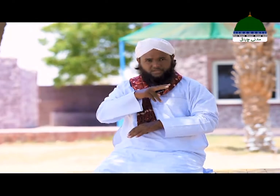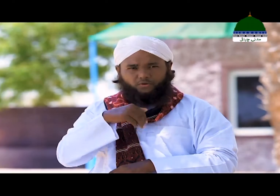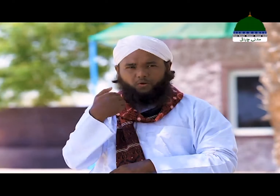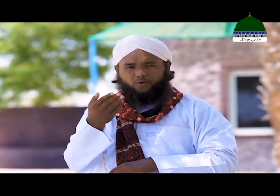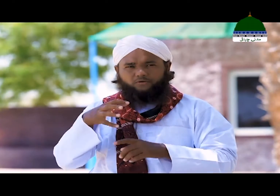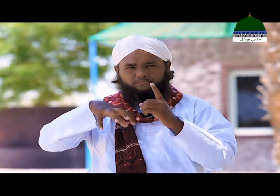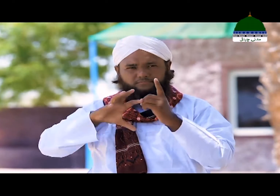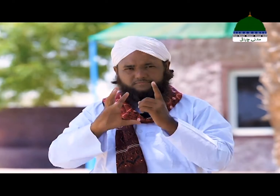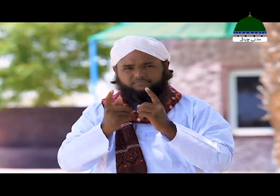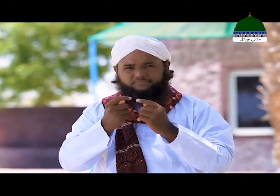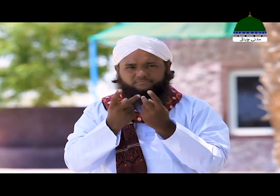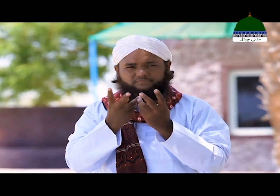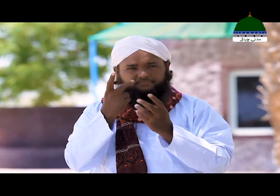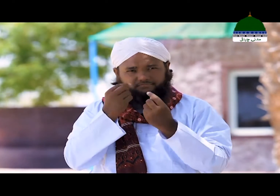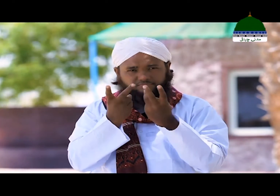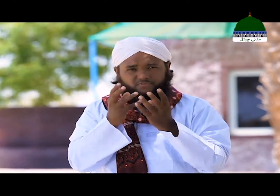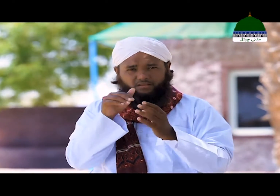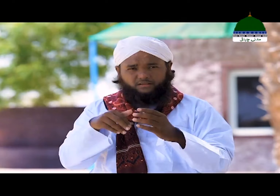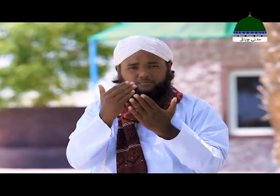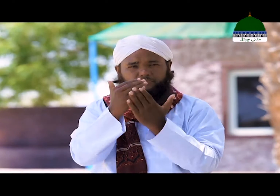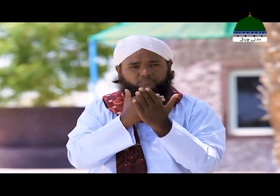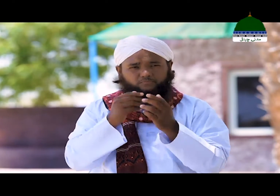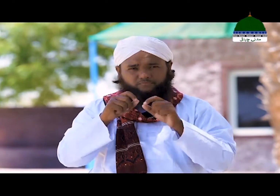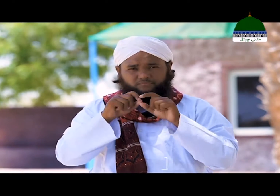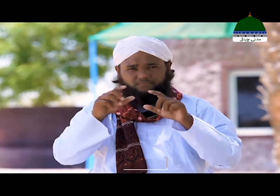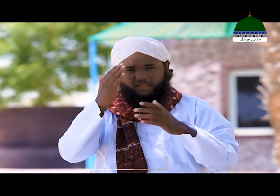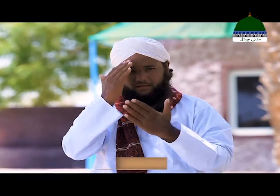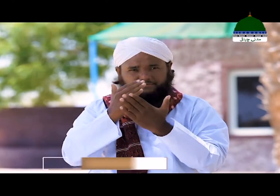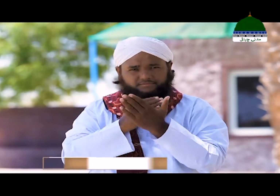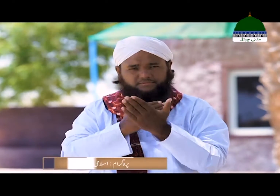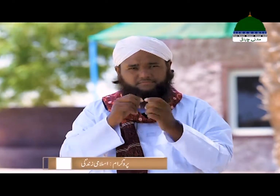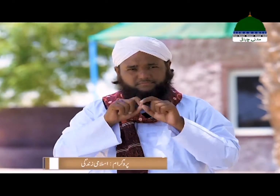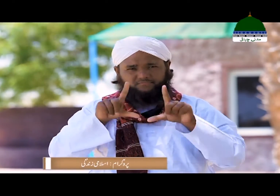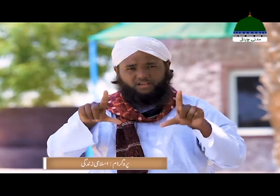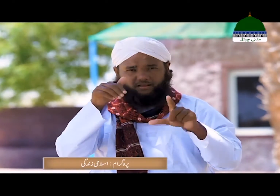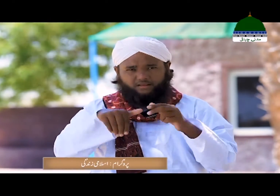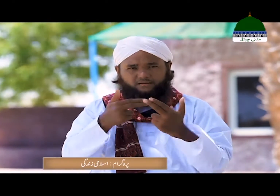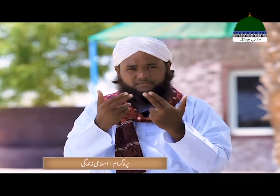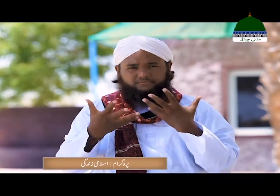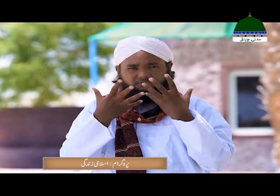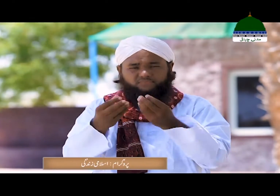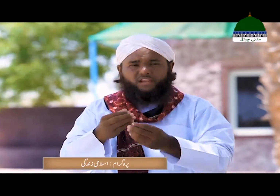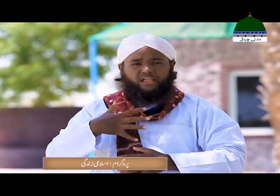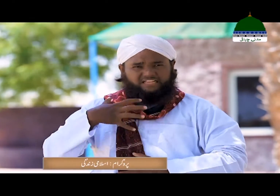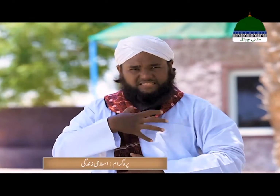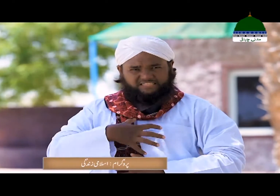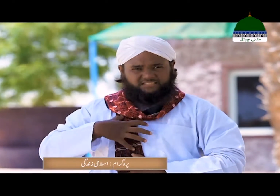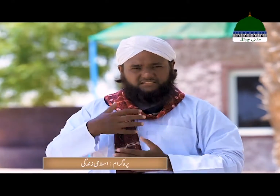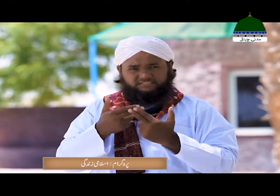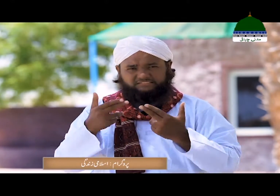اور مدنی چینل کے ناظرین، پروگرام ہے اسلامی زندگی، اور آج ہم اس پروگرام میں حسد کا عبرت ناک انجام